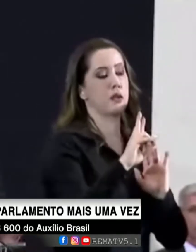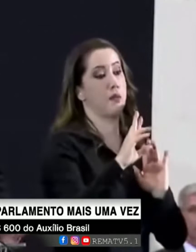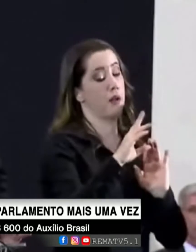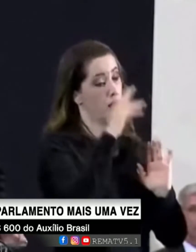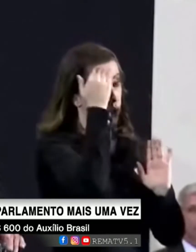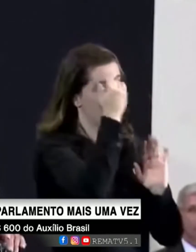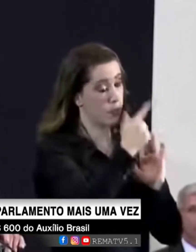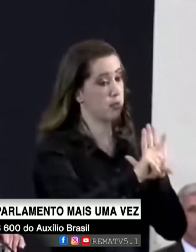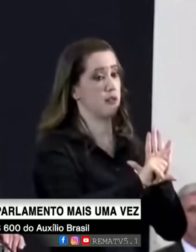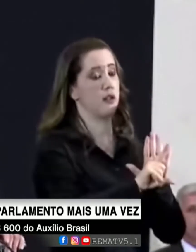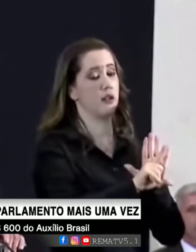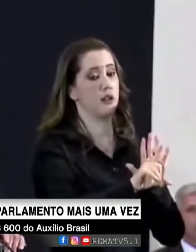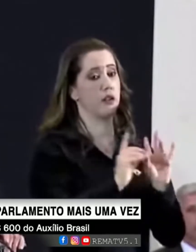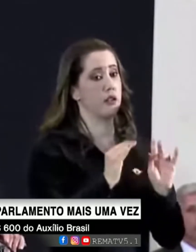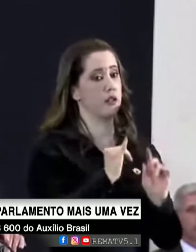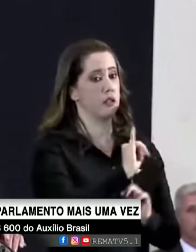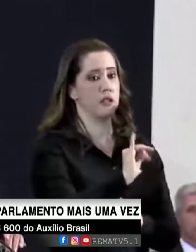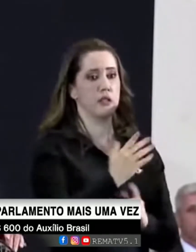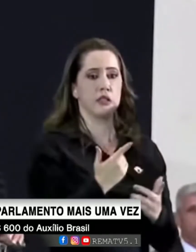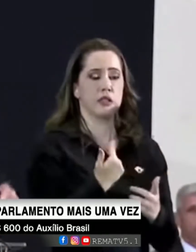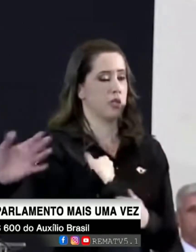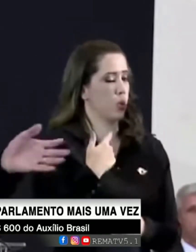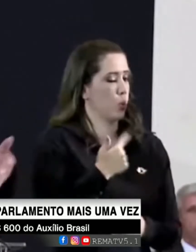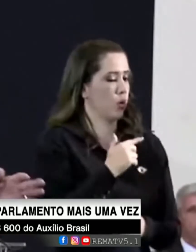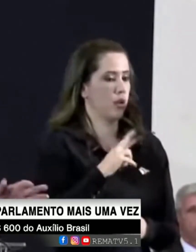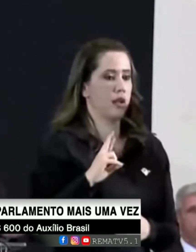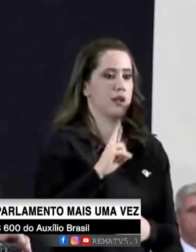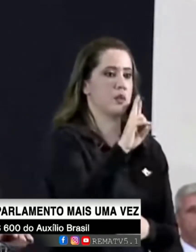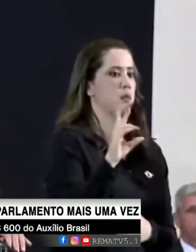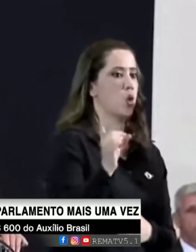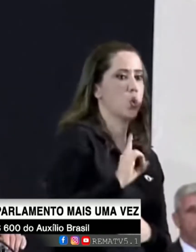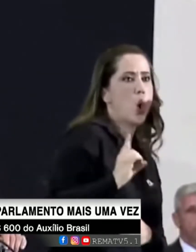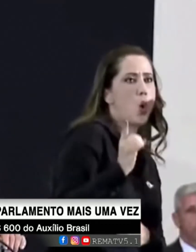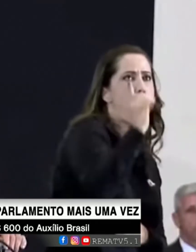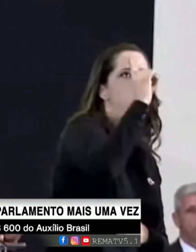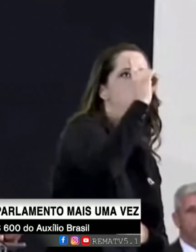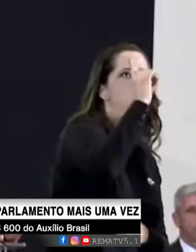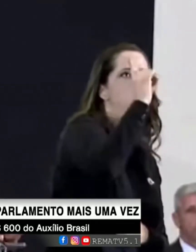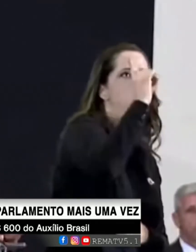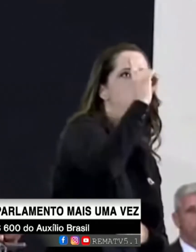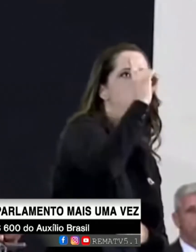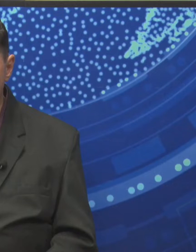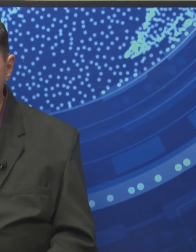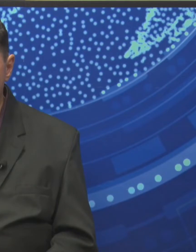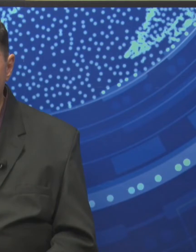sem responsabilidade, o dólar vai lá para cima, a inflação também.